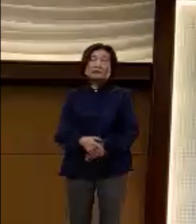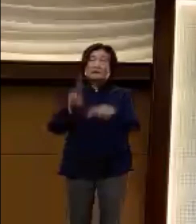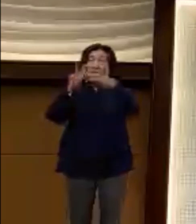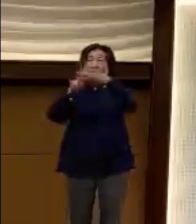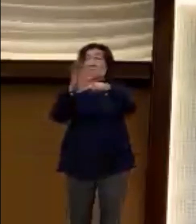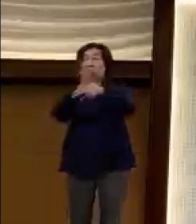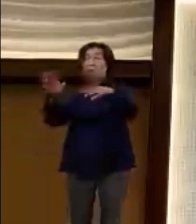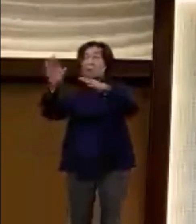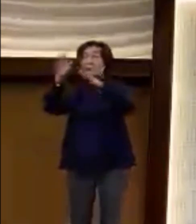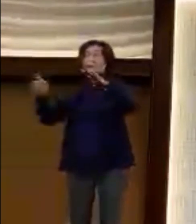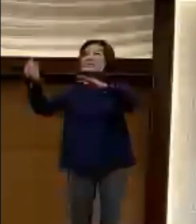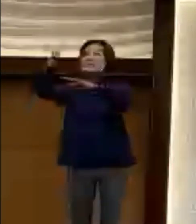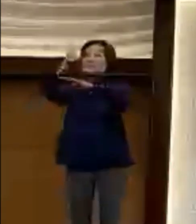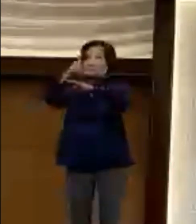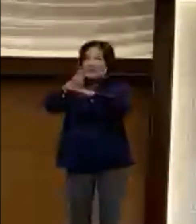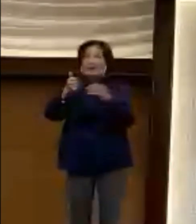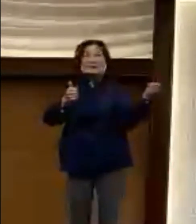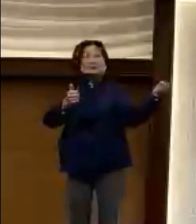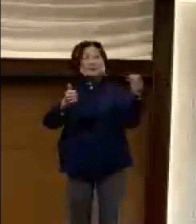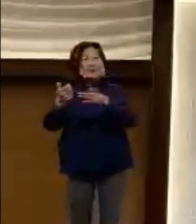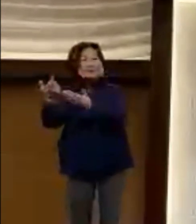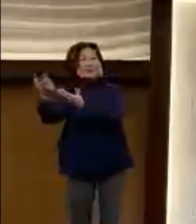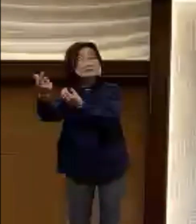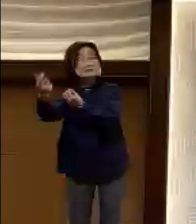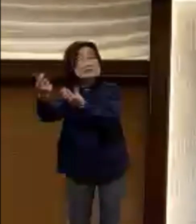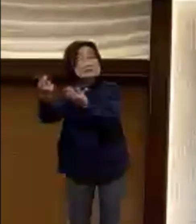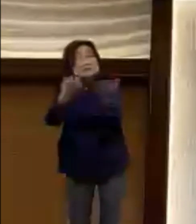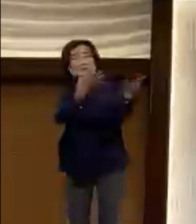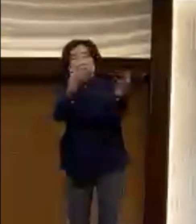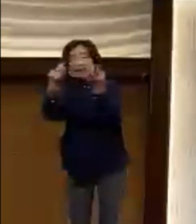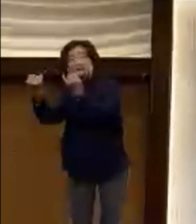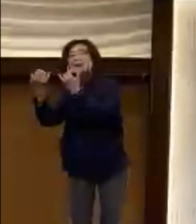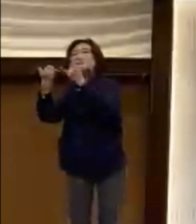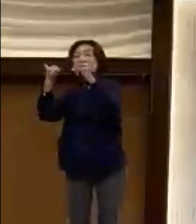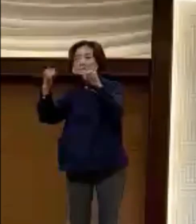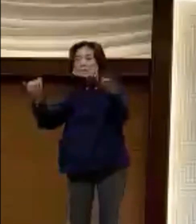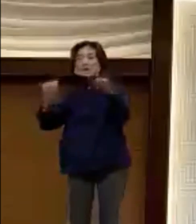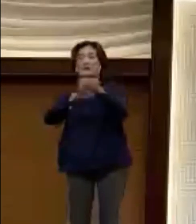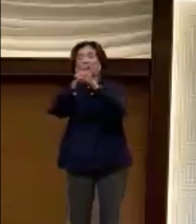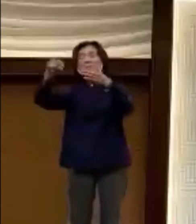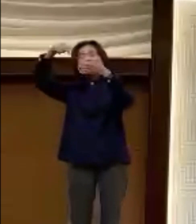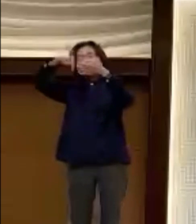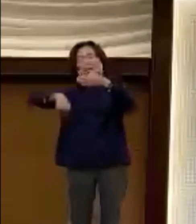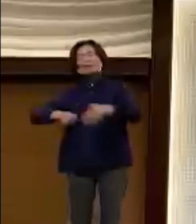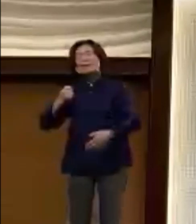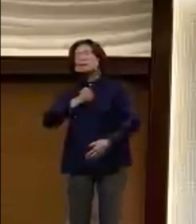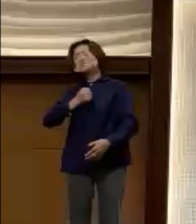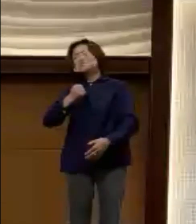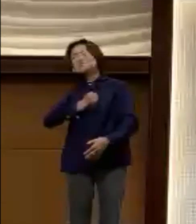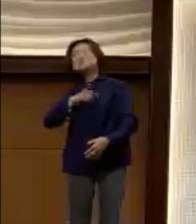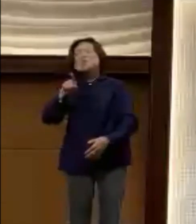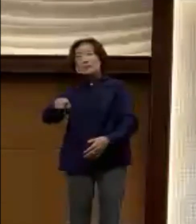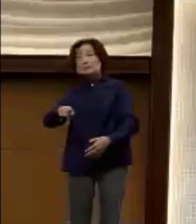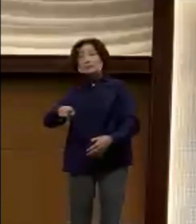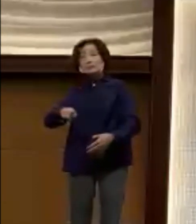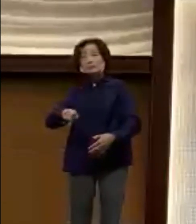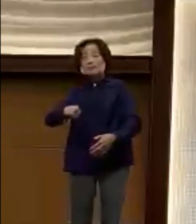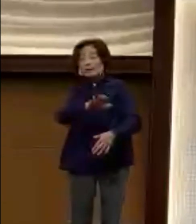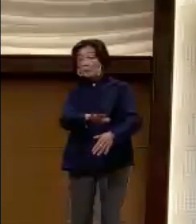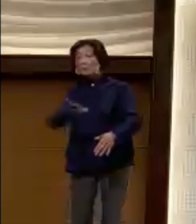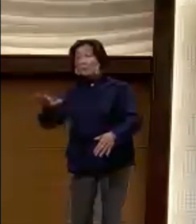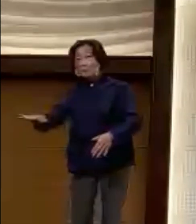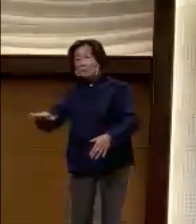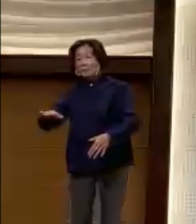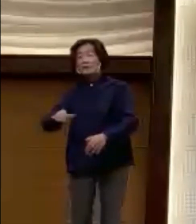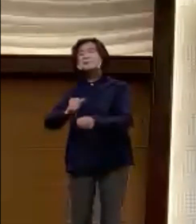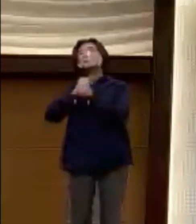井出会長がお話になったように、コロナ禍でたくさんの方々が苦しんでおられます。なぜ子供が自分で命を